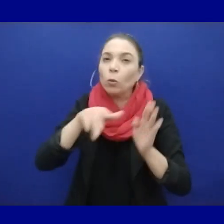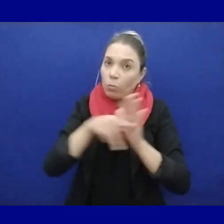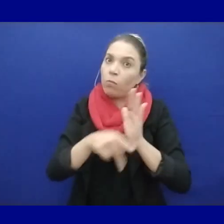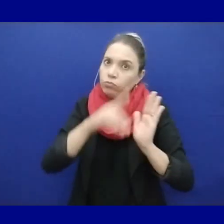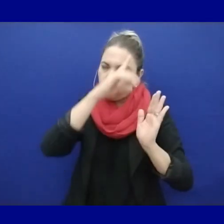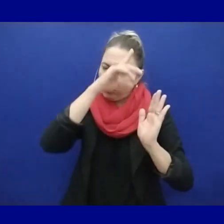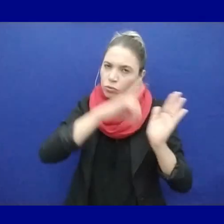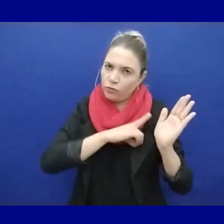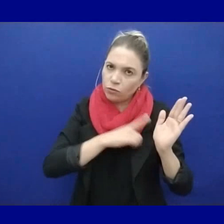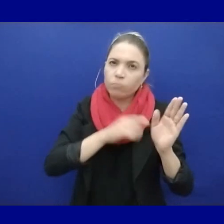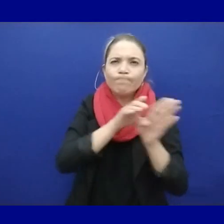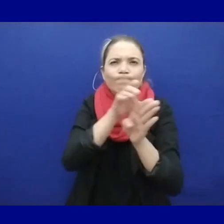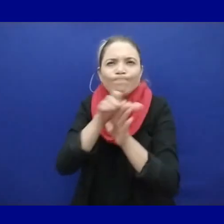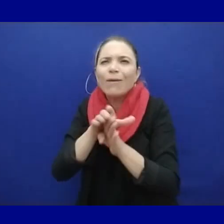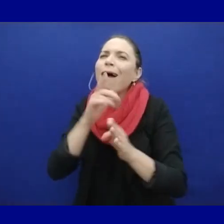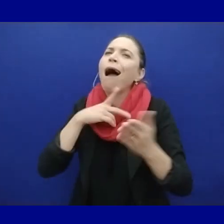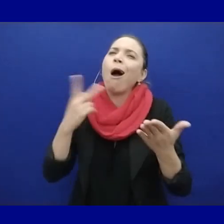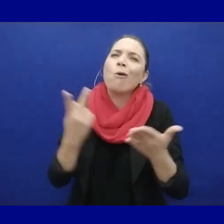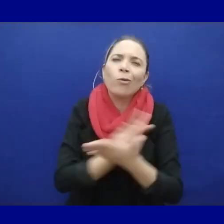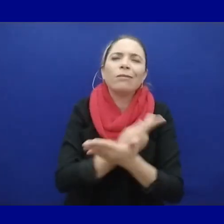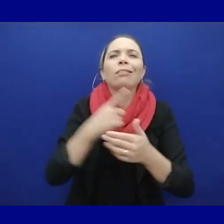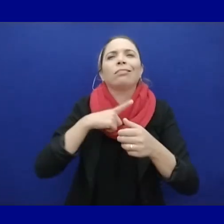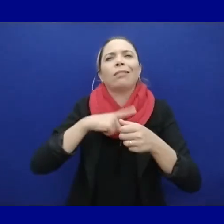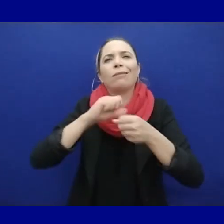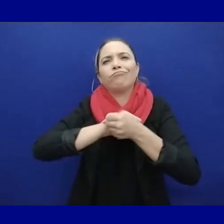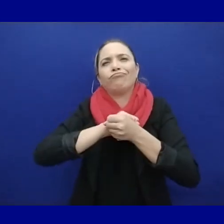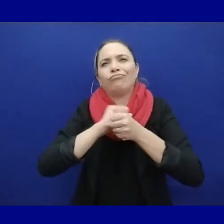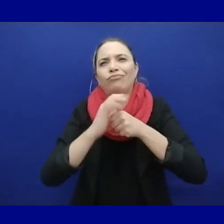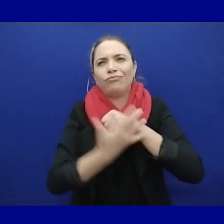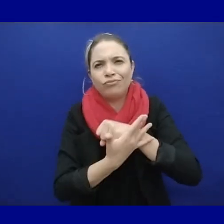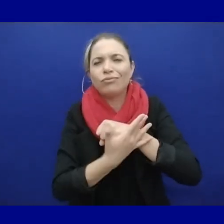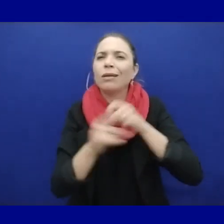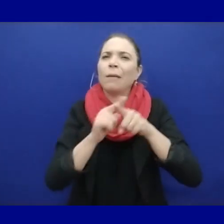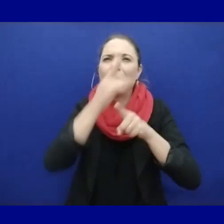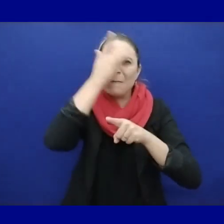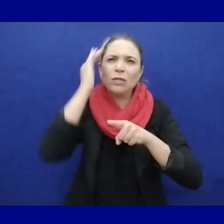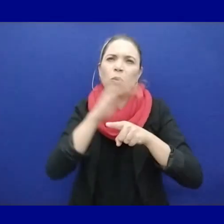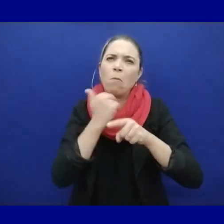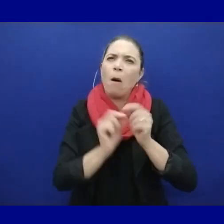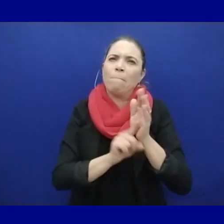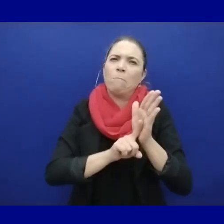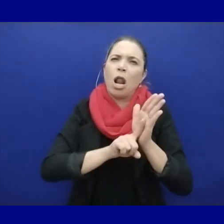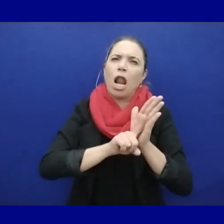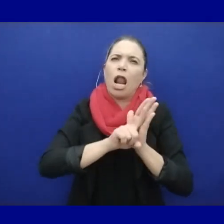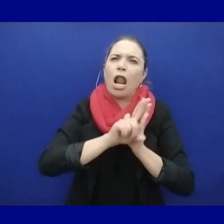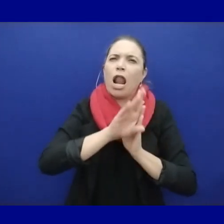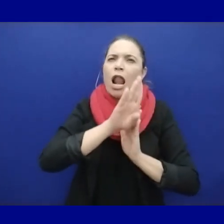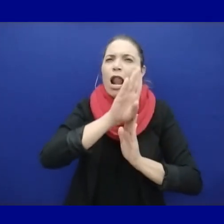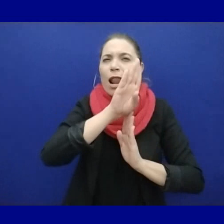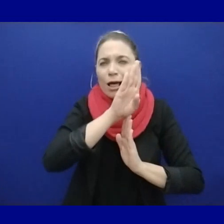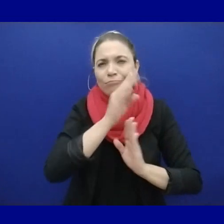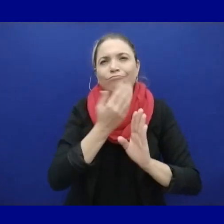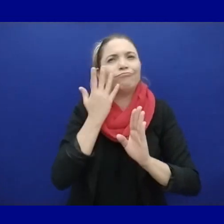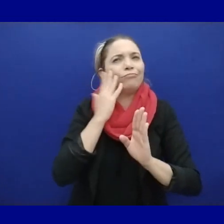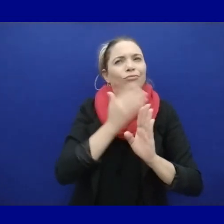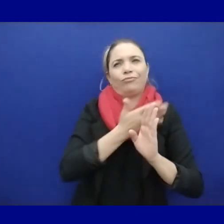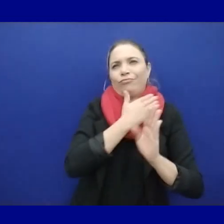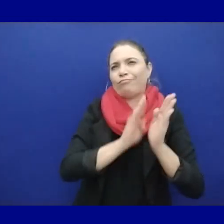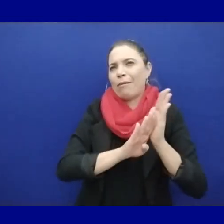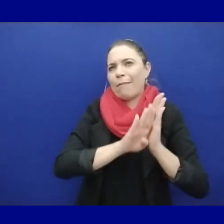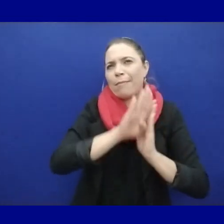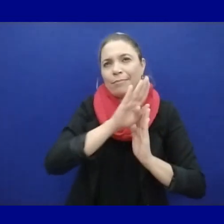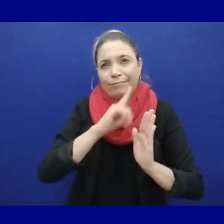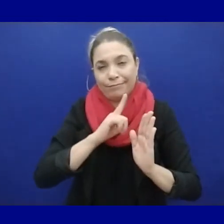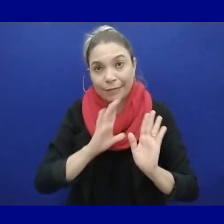acerca da elevação na quantidade de casos confirmados e de óbitos por Covid-19 nos últimos